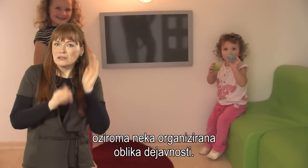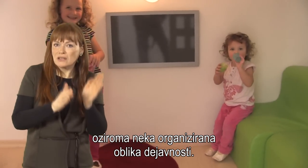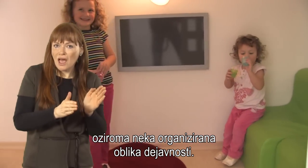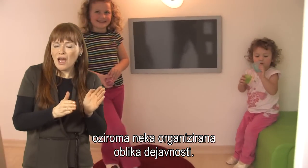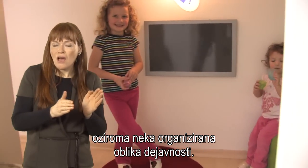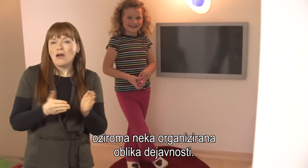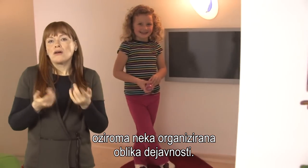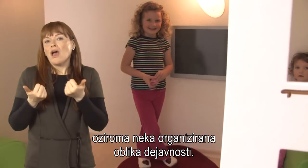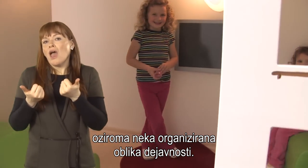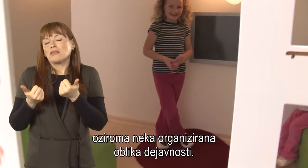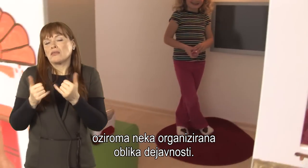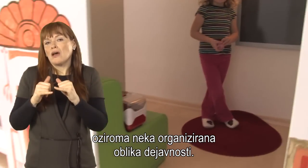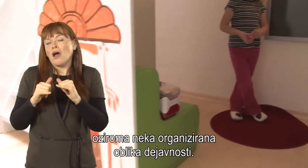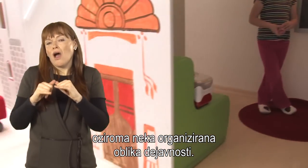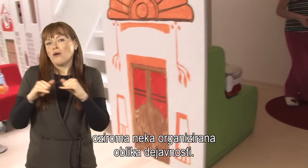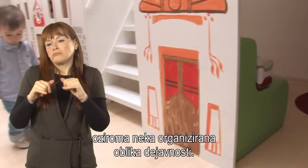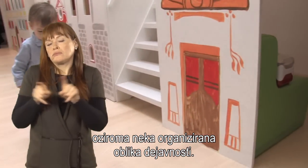oblika